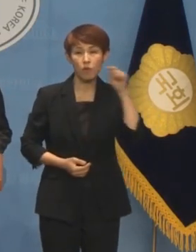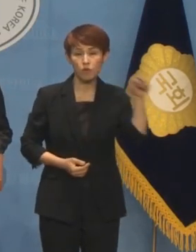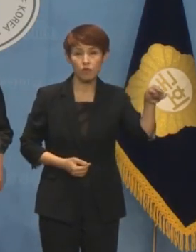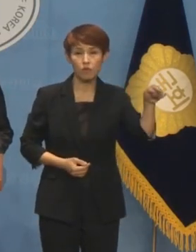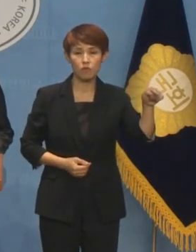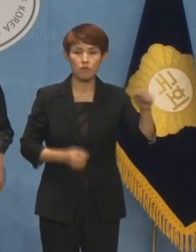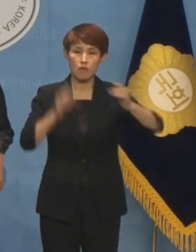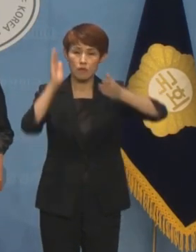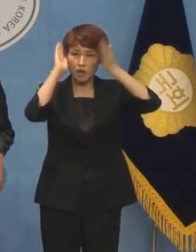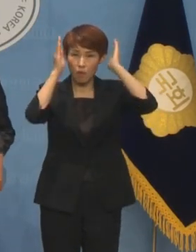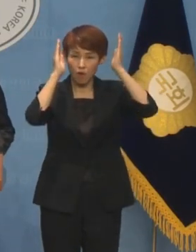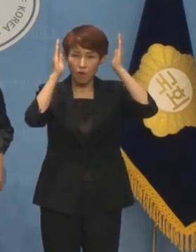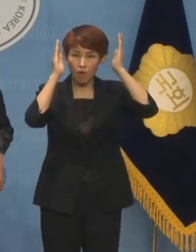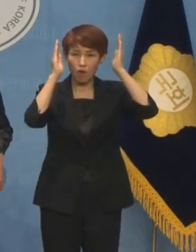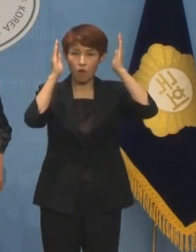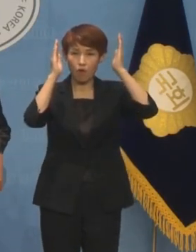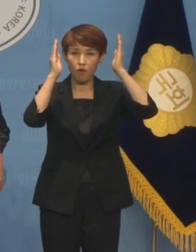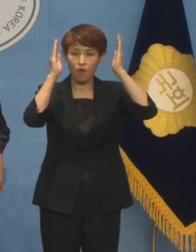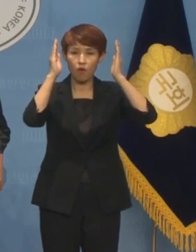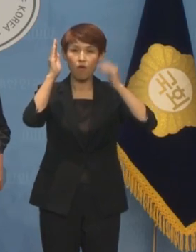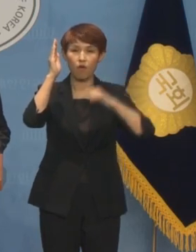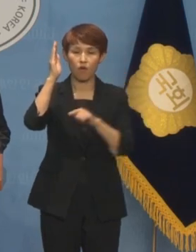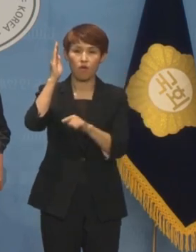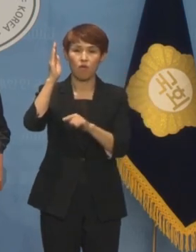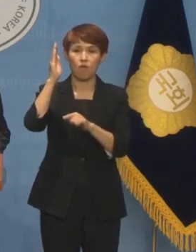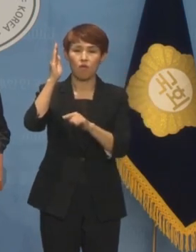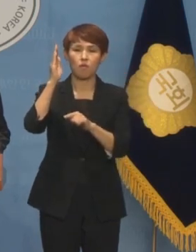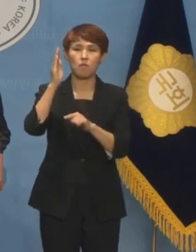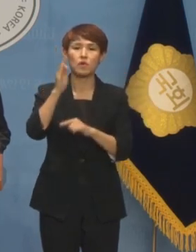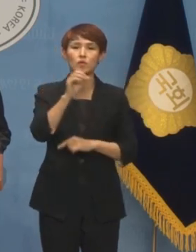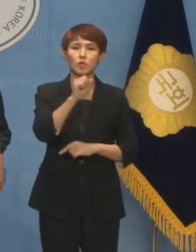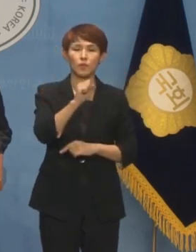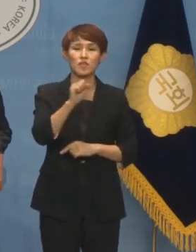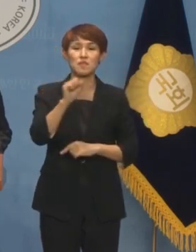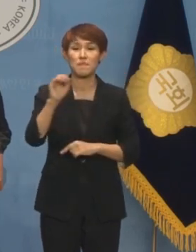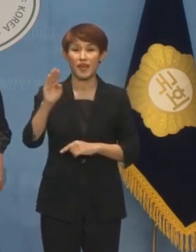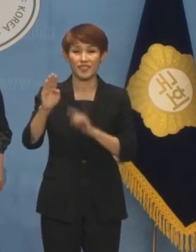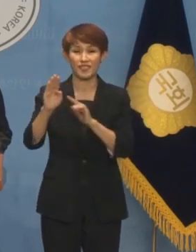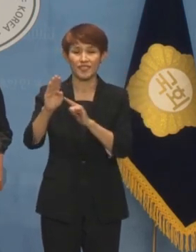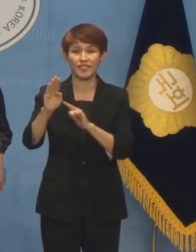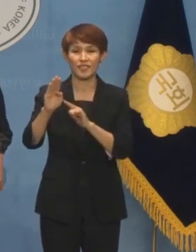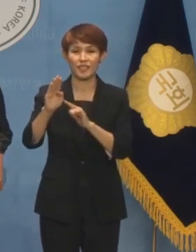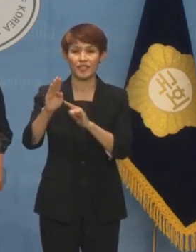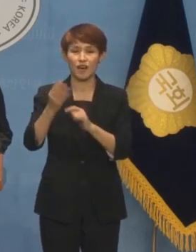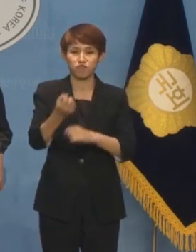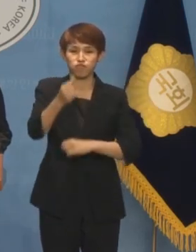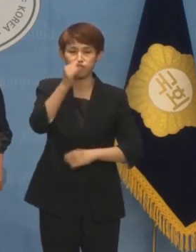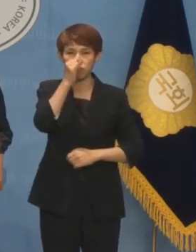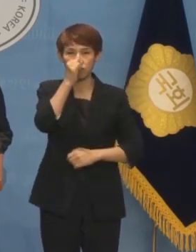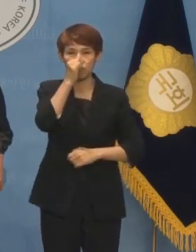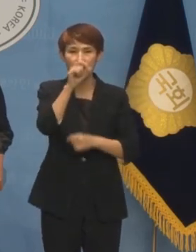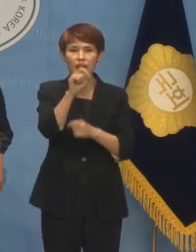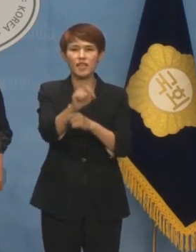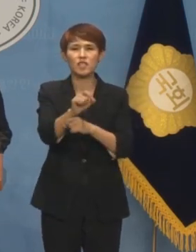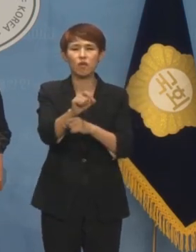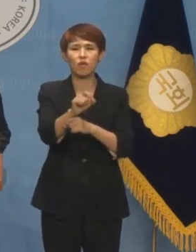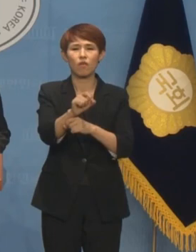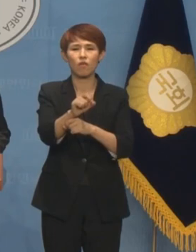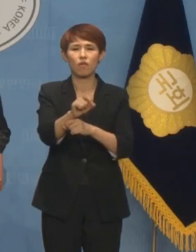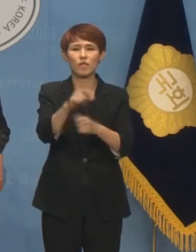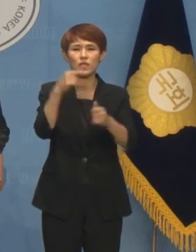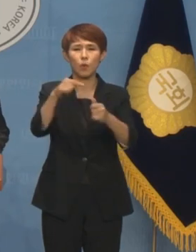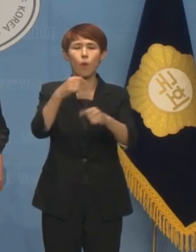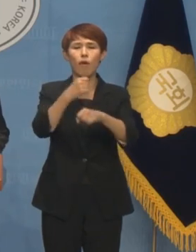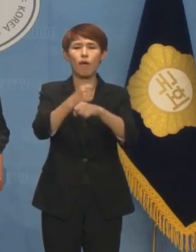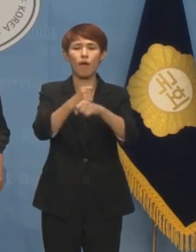네이버에 대한 의존도를 줄이고 소프트뱅크가 주도권을 쥐도록 행정 지도로 지분 매각을